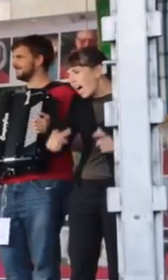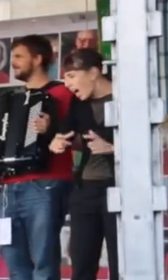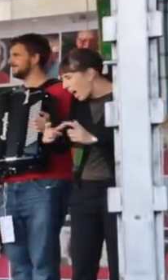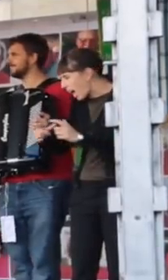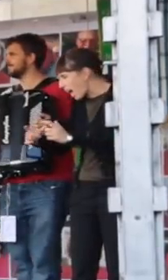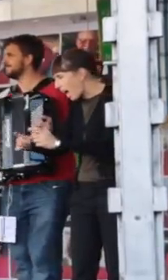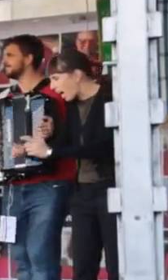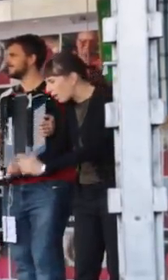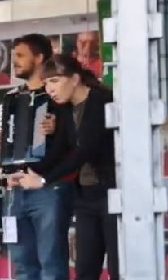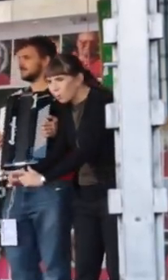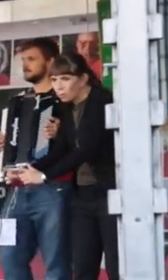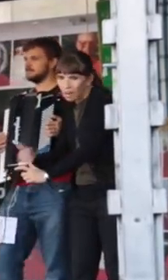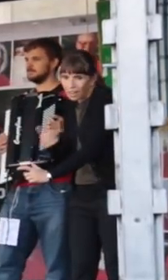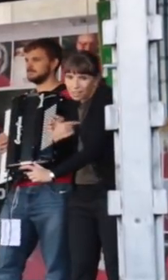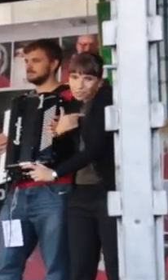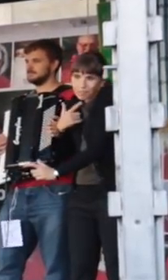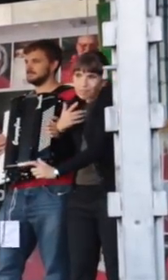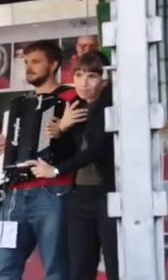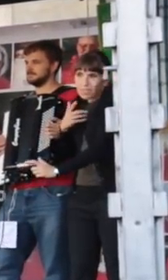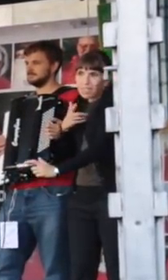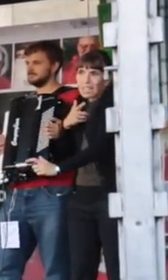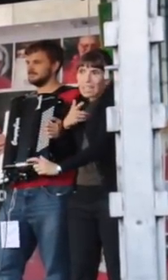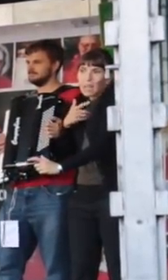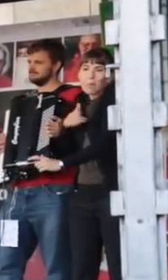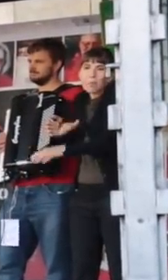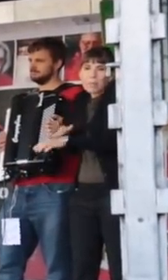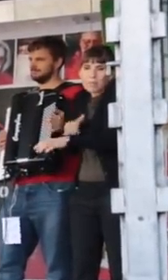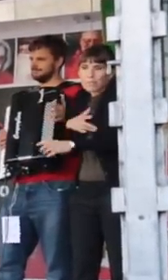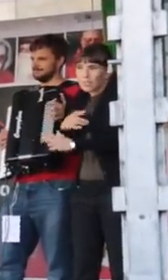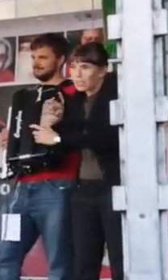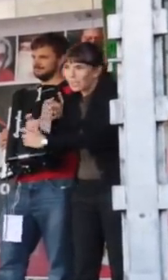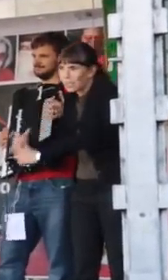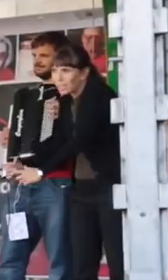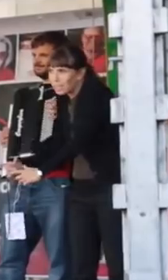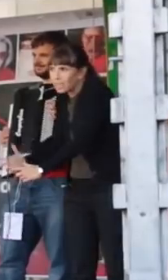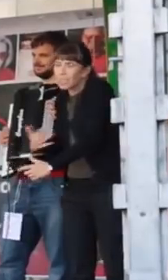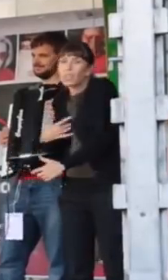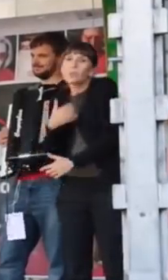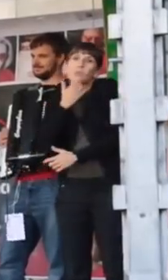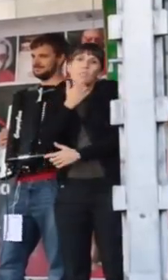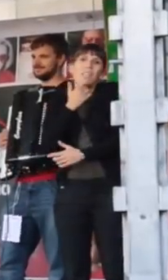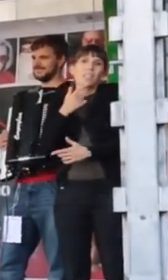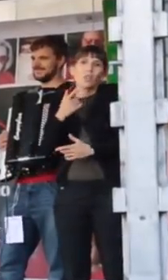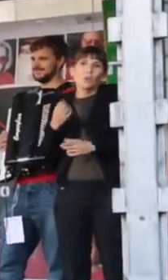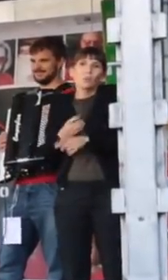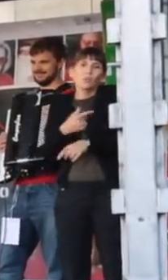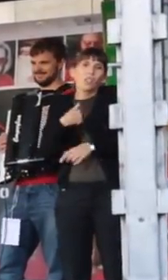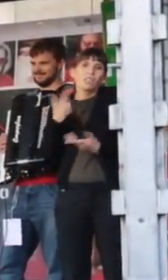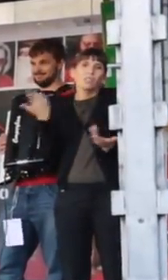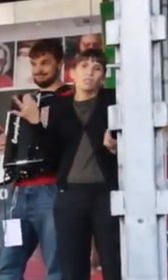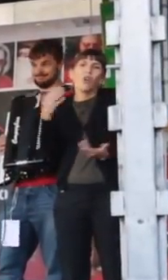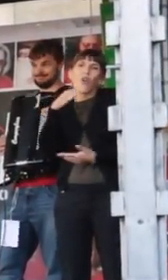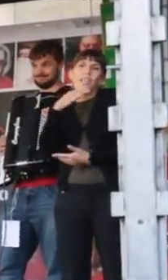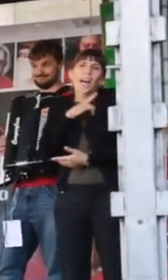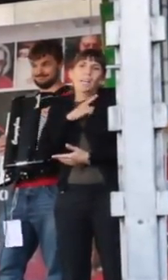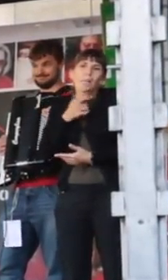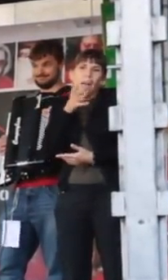mi succede spesso, di dare l'acqua al cane. Adesso se c'è qualche animalista per favore non mi